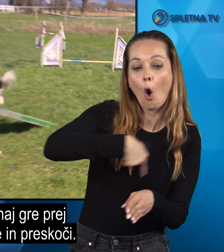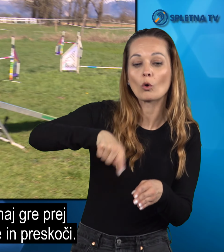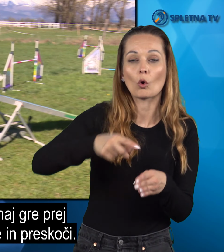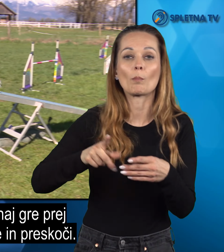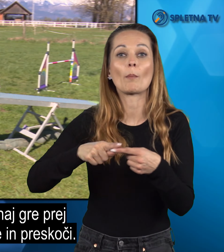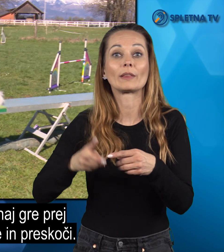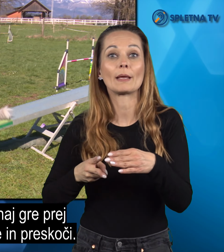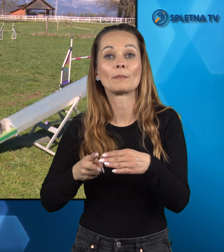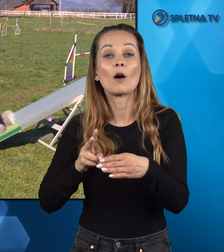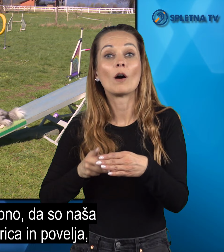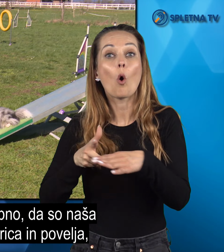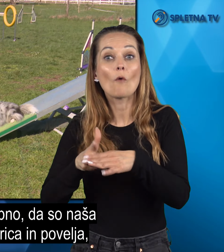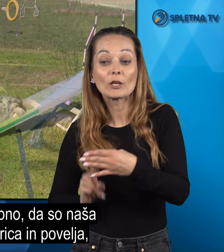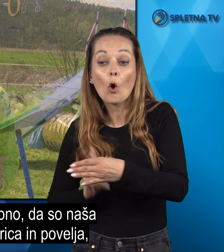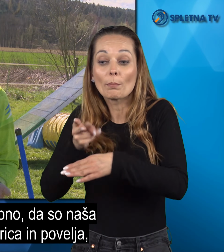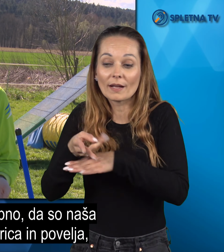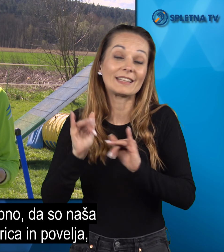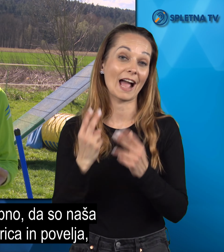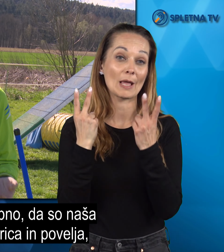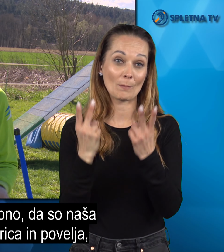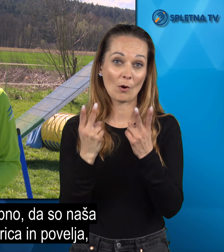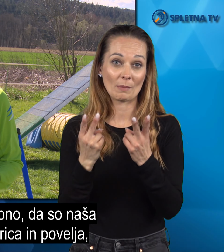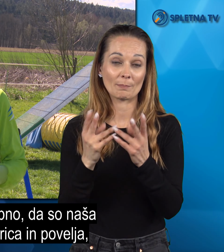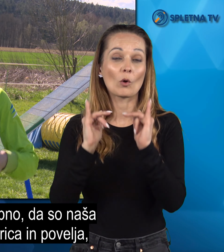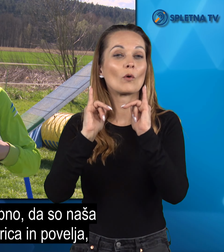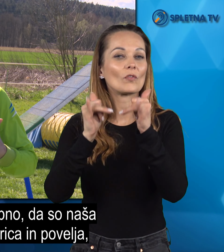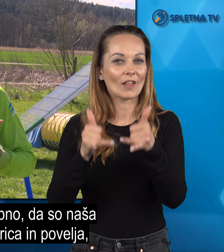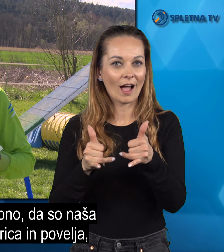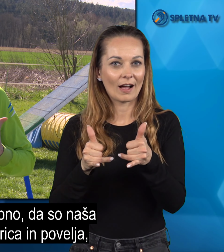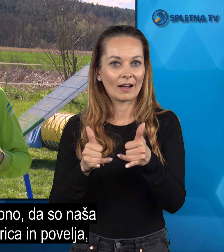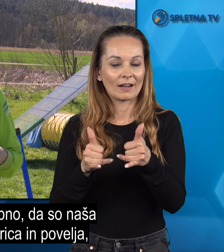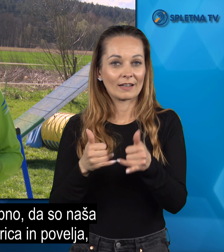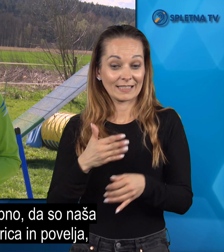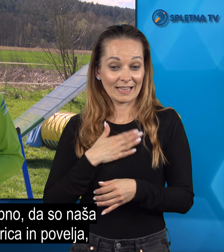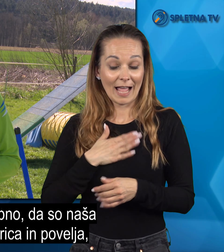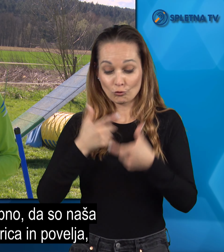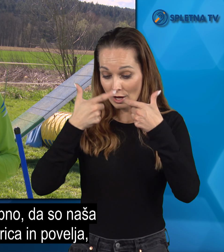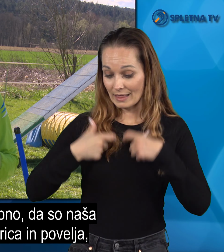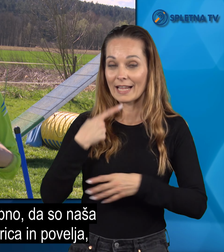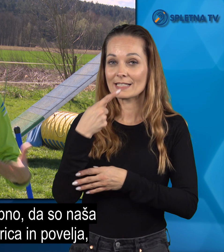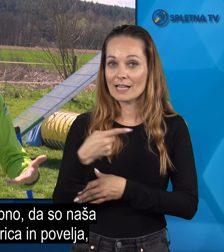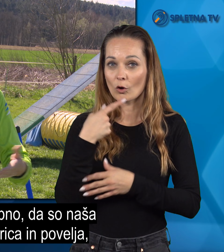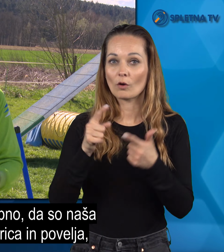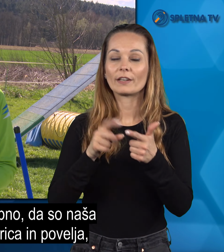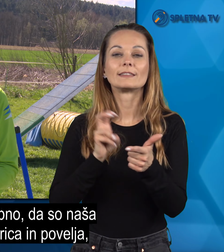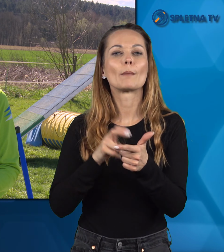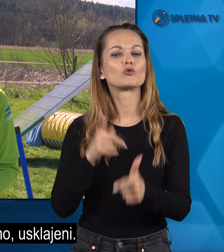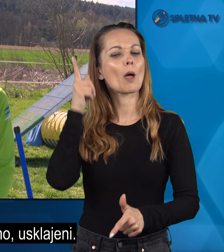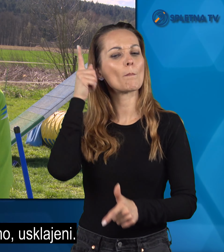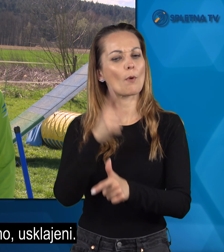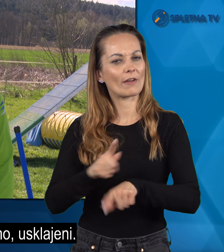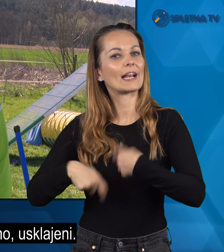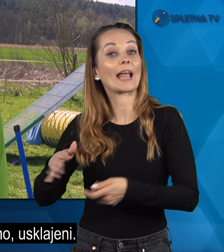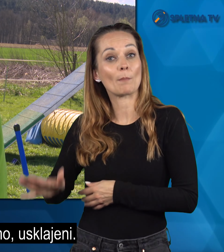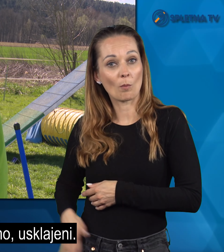in preskoči. Je pa pomembno, da sta naša telesna govorica in pa povelja, ki